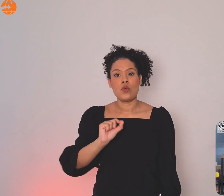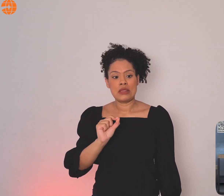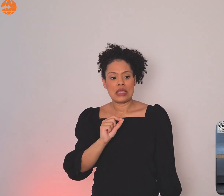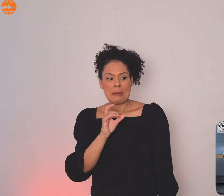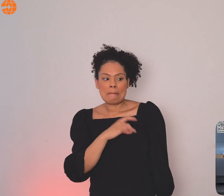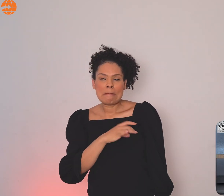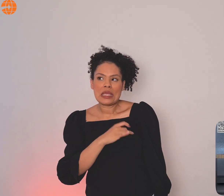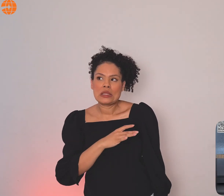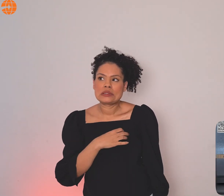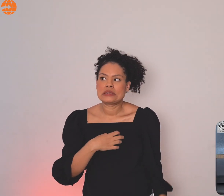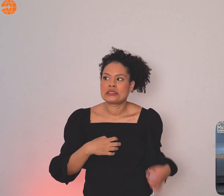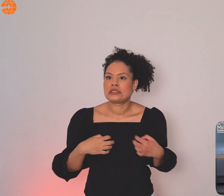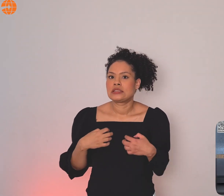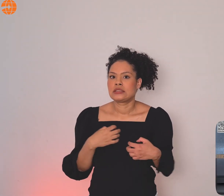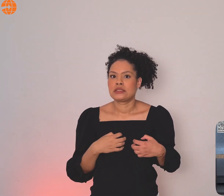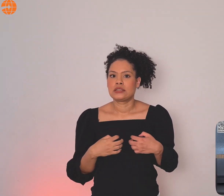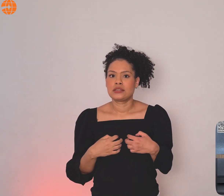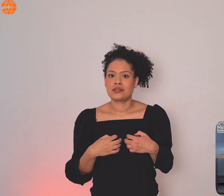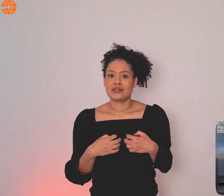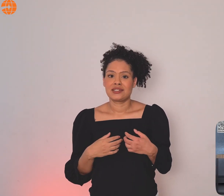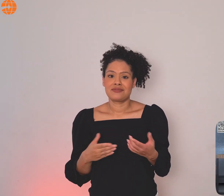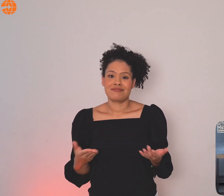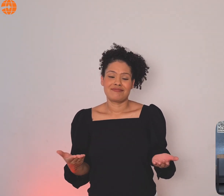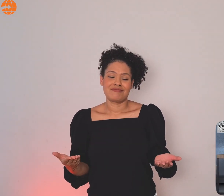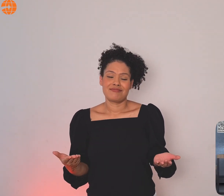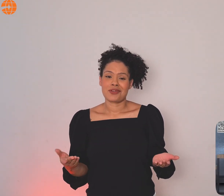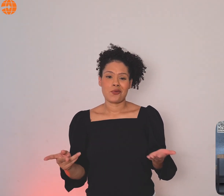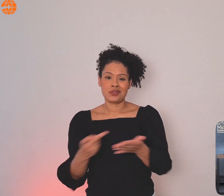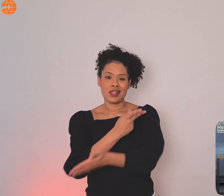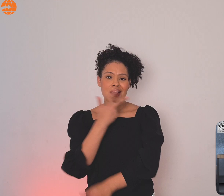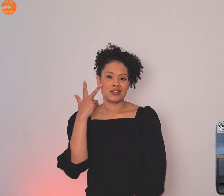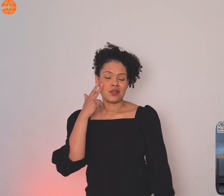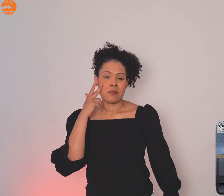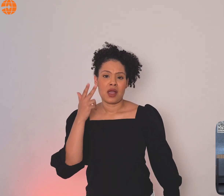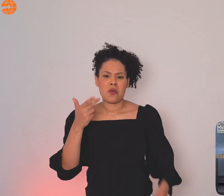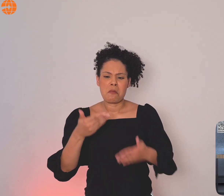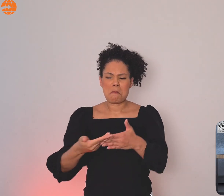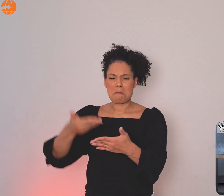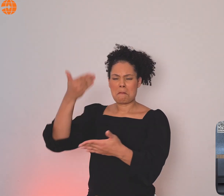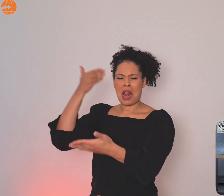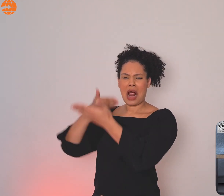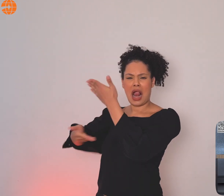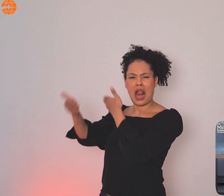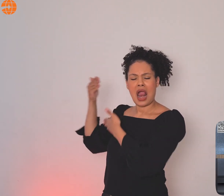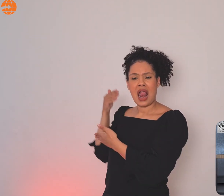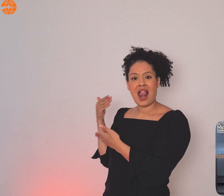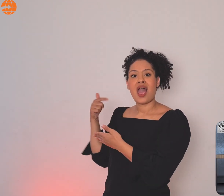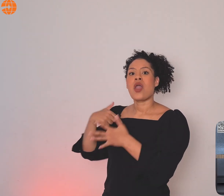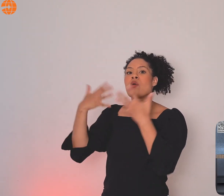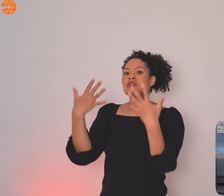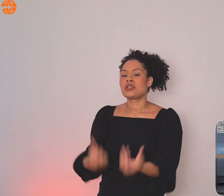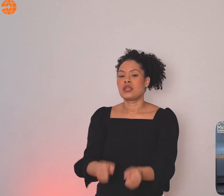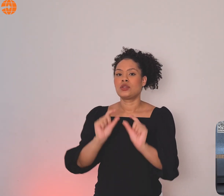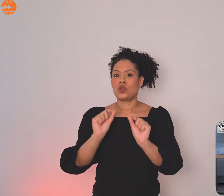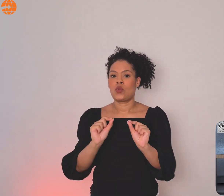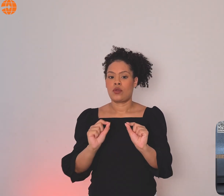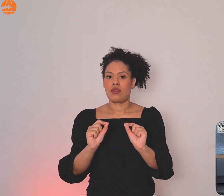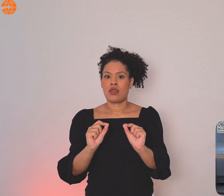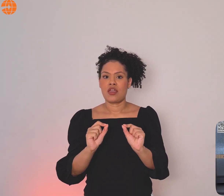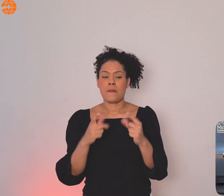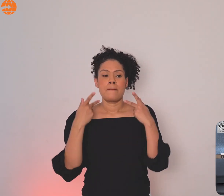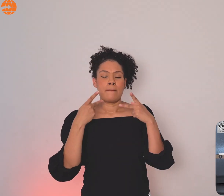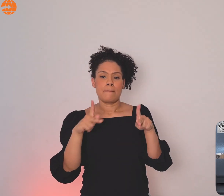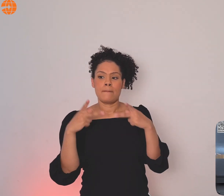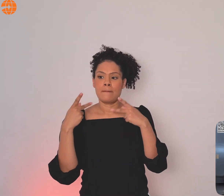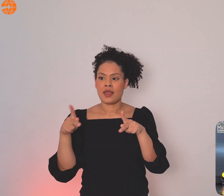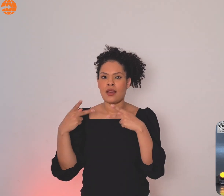aceitei pastorear essa igreja lá numa escola municipal, não tinha recurso, não tinha gente, não tinha instrumento, não tinha violão, não tinha